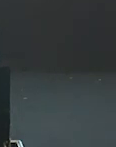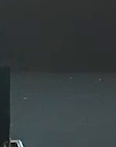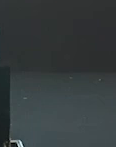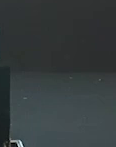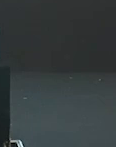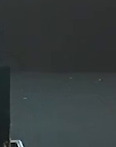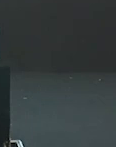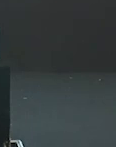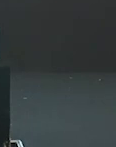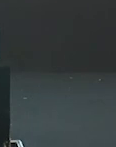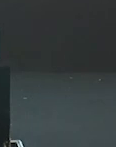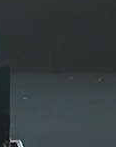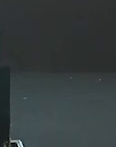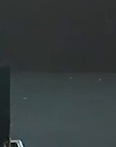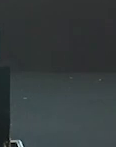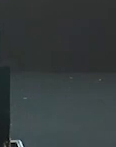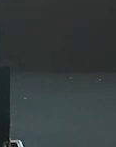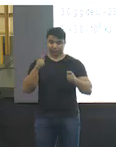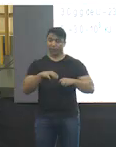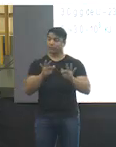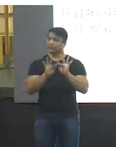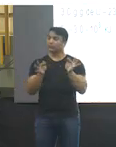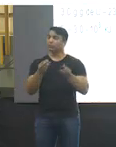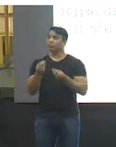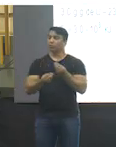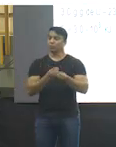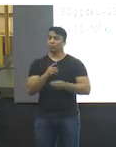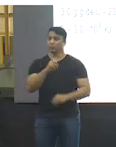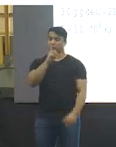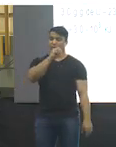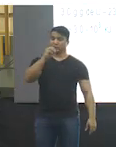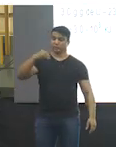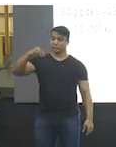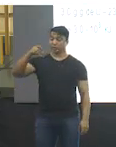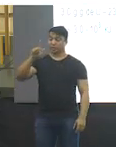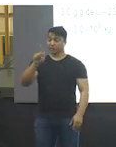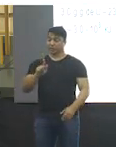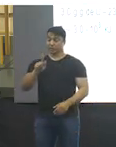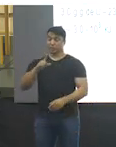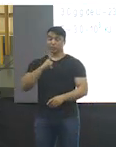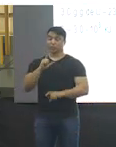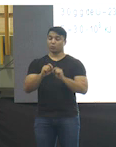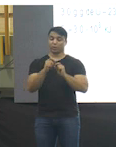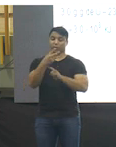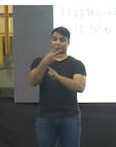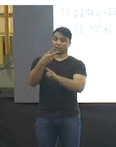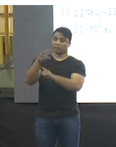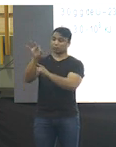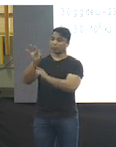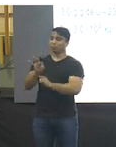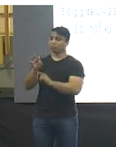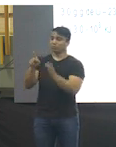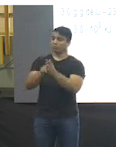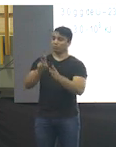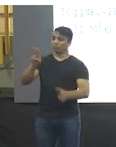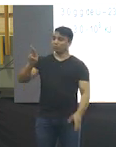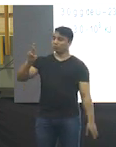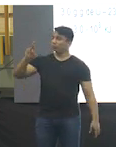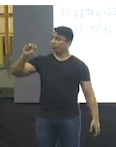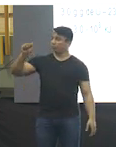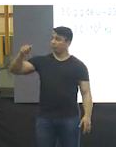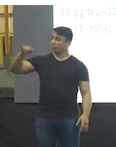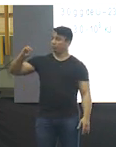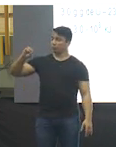ó, o que é que a gente pode fazer? 100 gramas de partilha tem apenas 3% de urânio